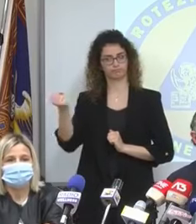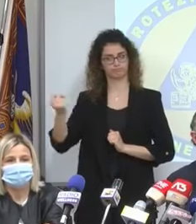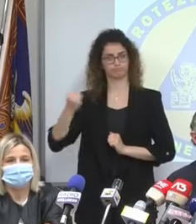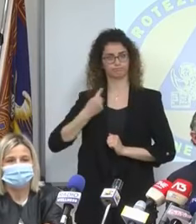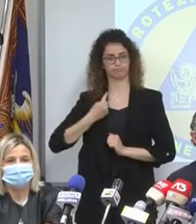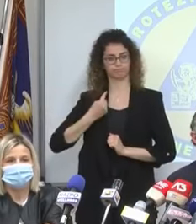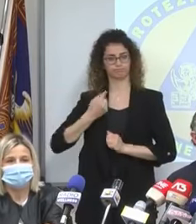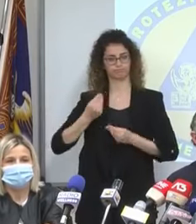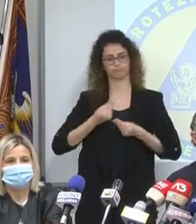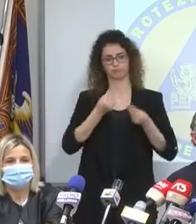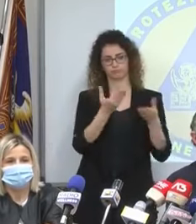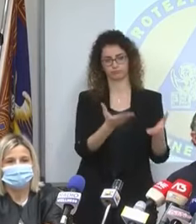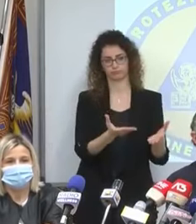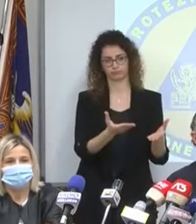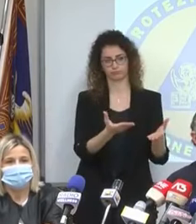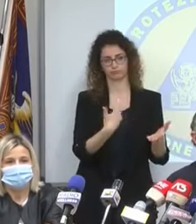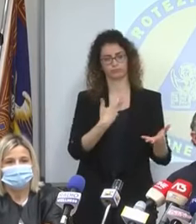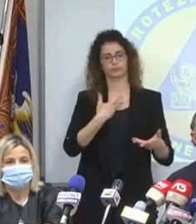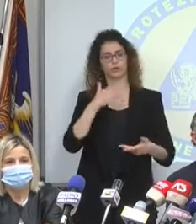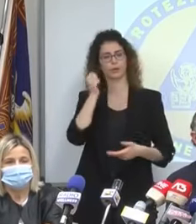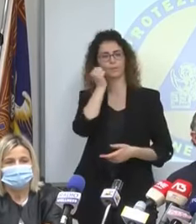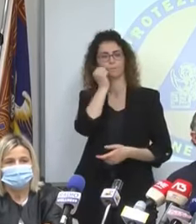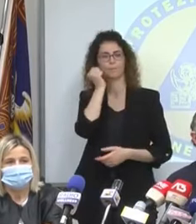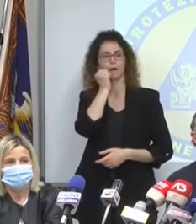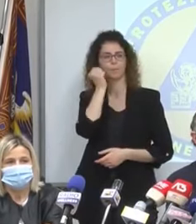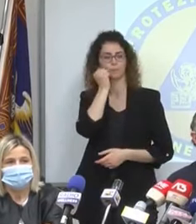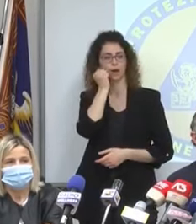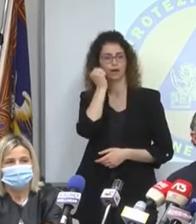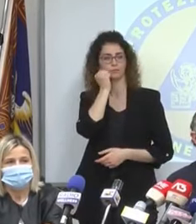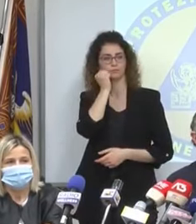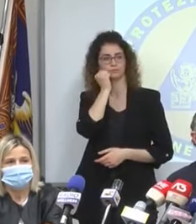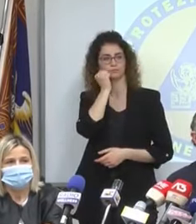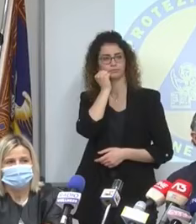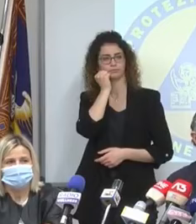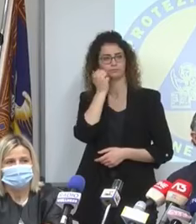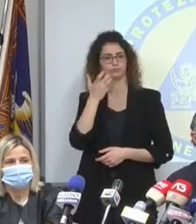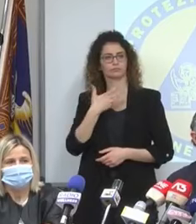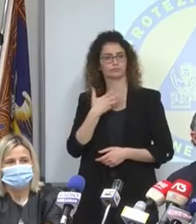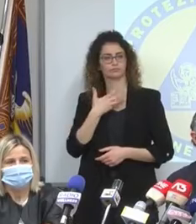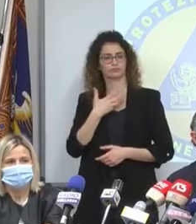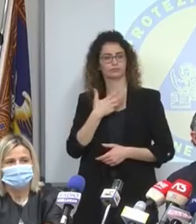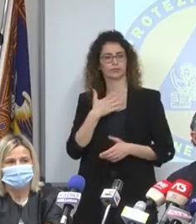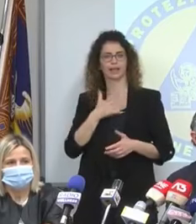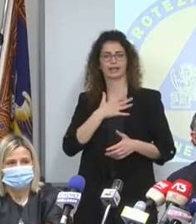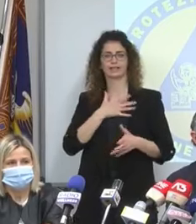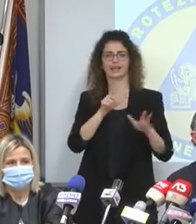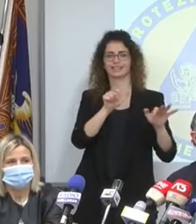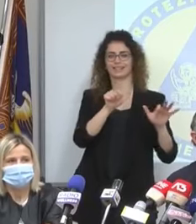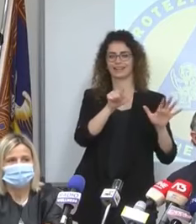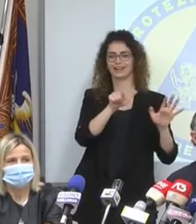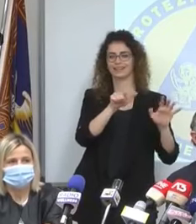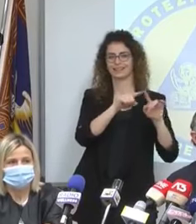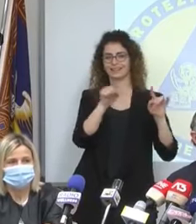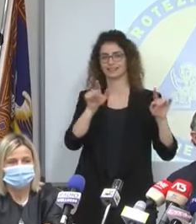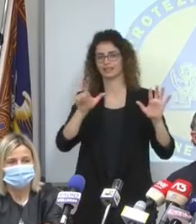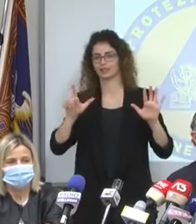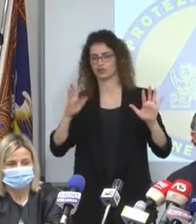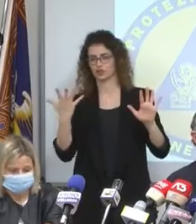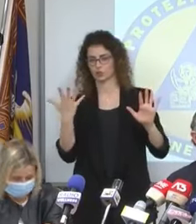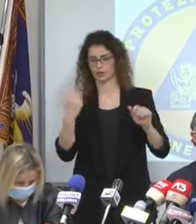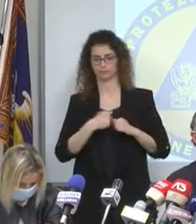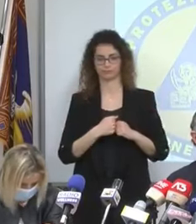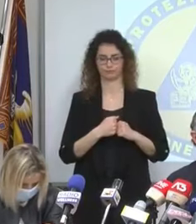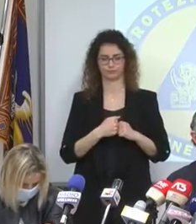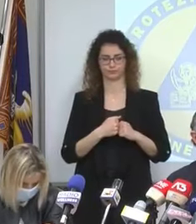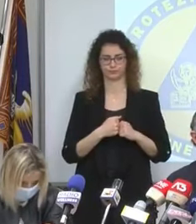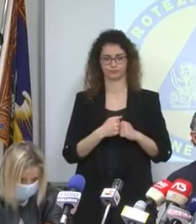ascoltatrice. Che ha la mamma che appartiene alla classe di età tra 70 e 75 anni,